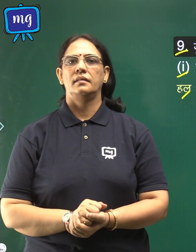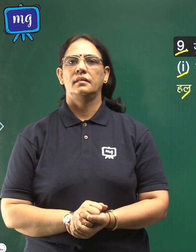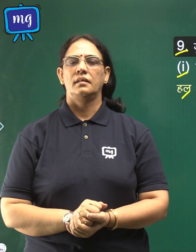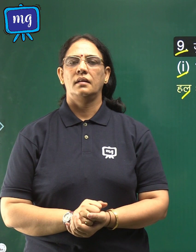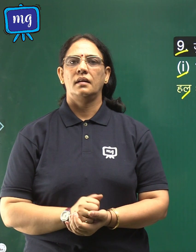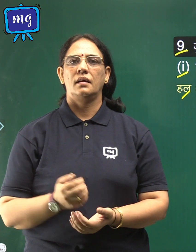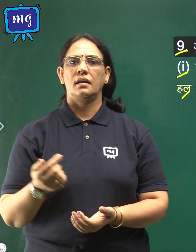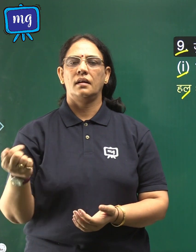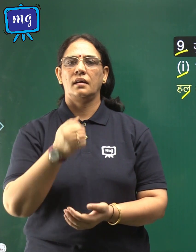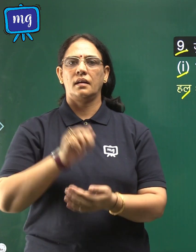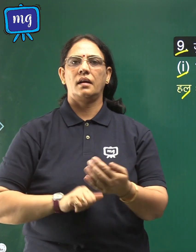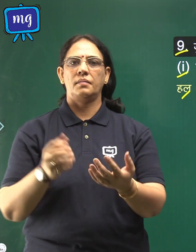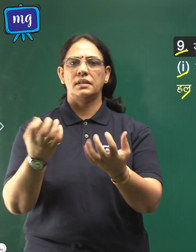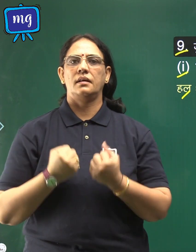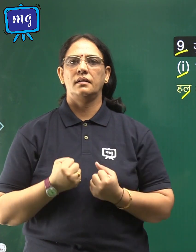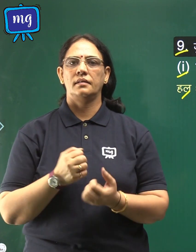क्या बचा?